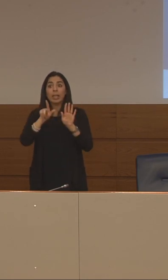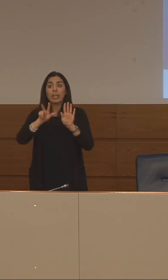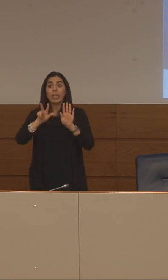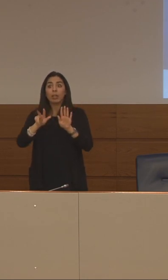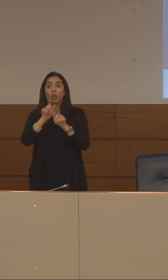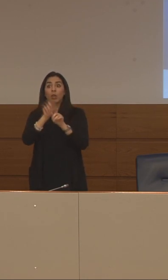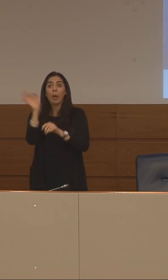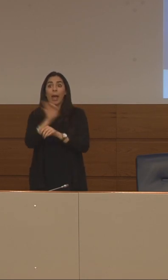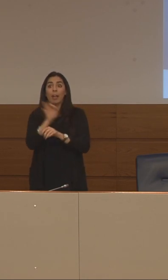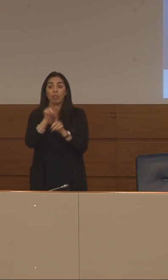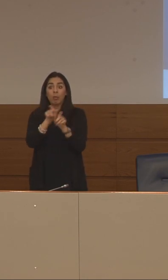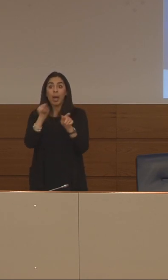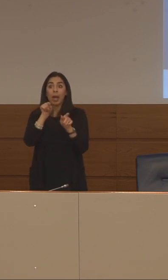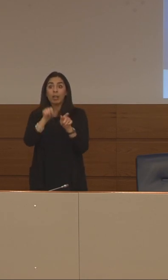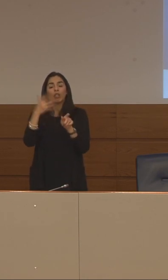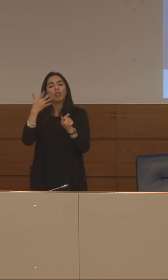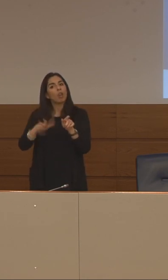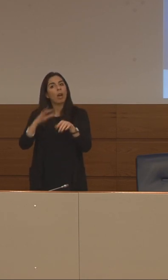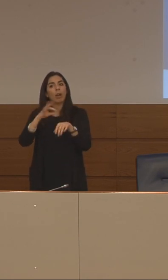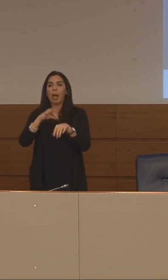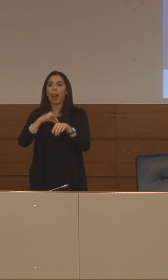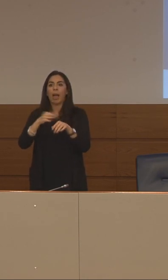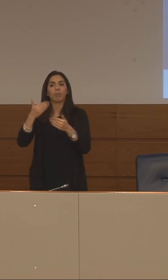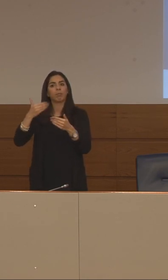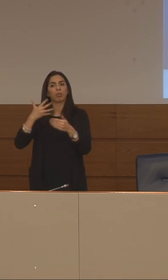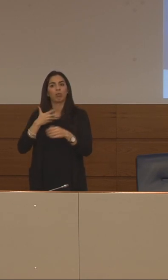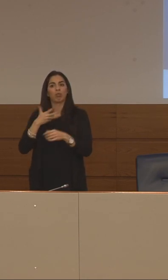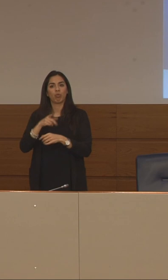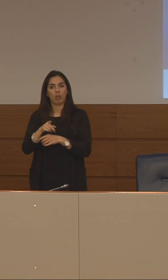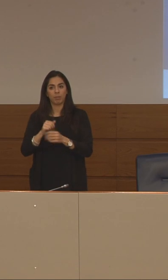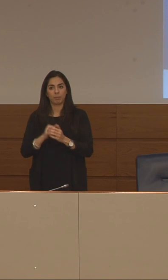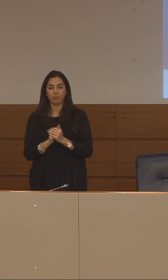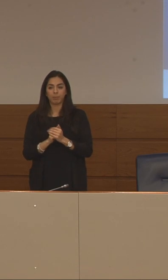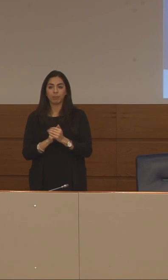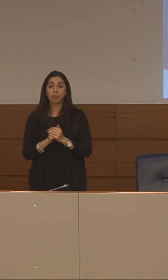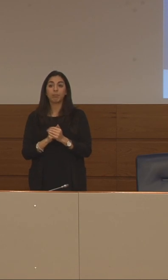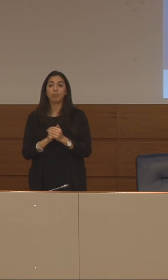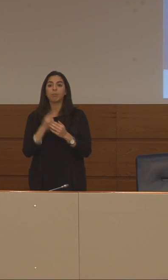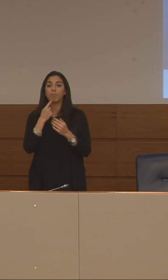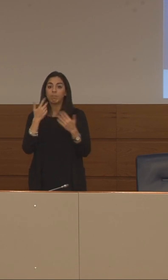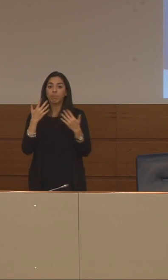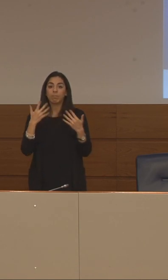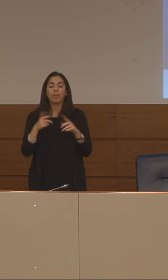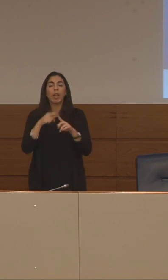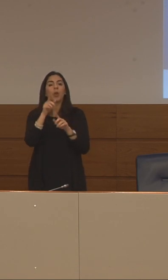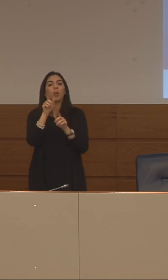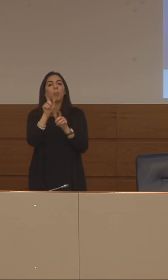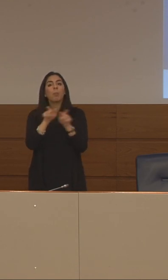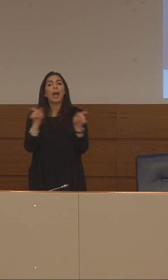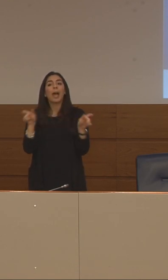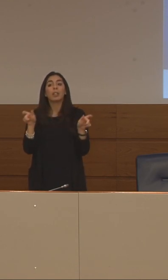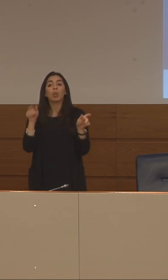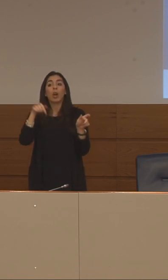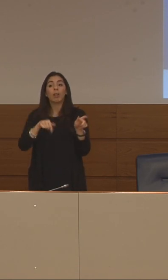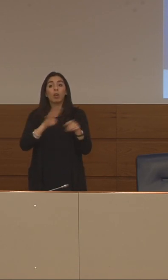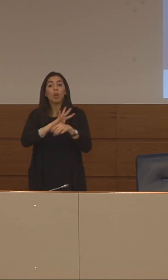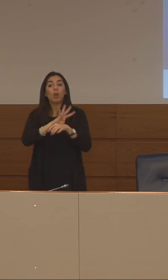pregresse detto questo il numero dei contagiati attualmente positivi